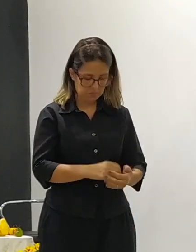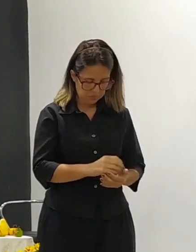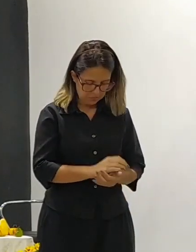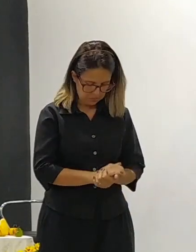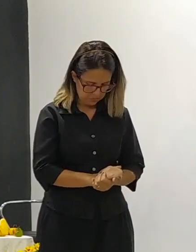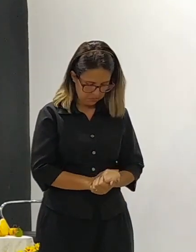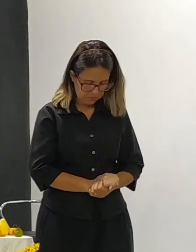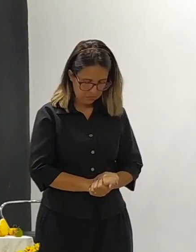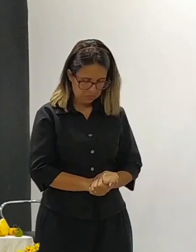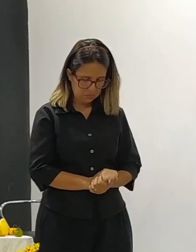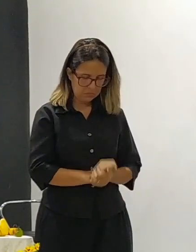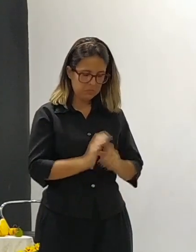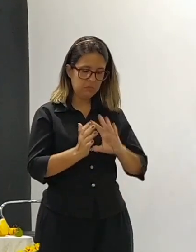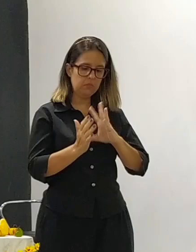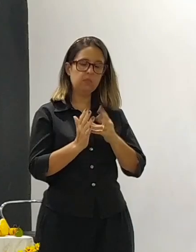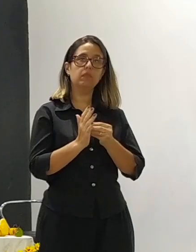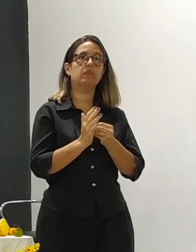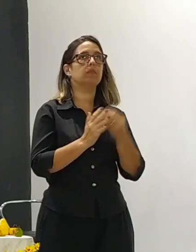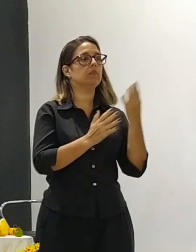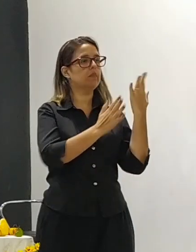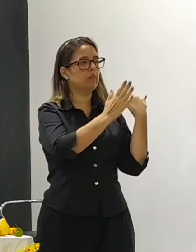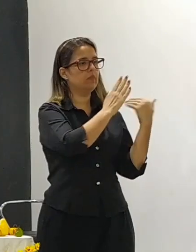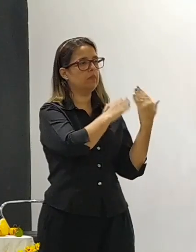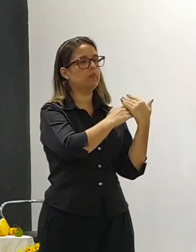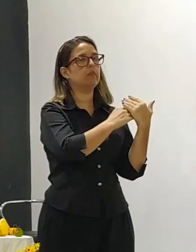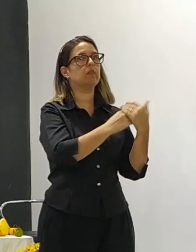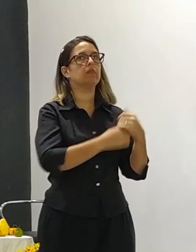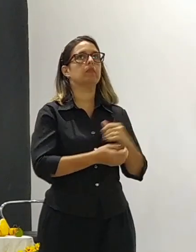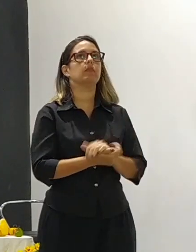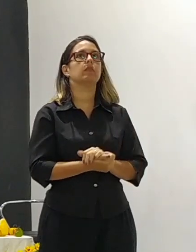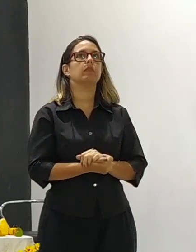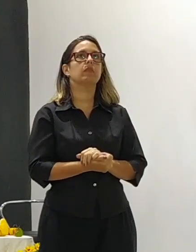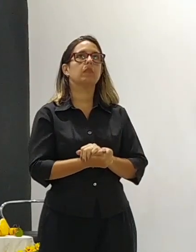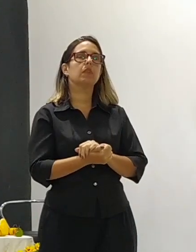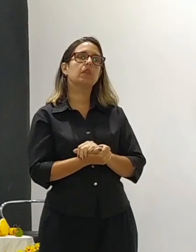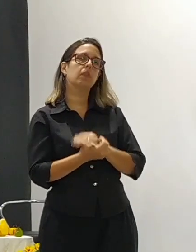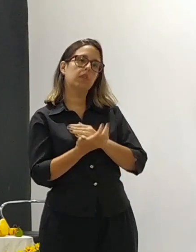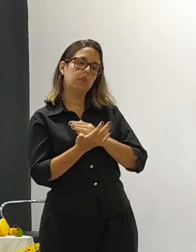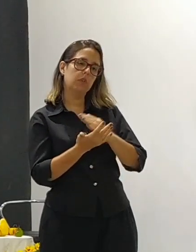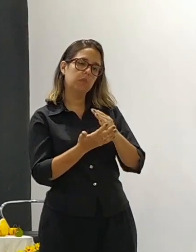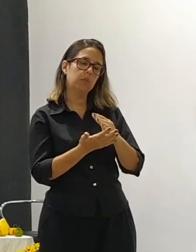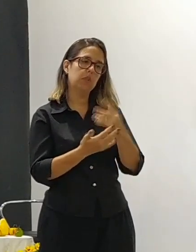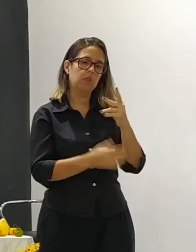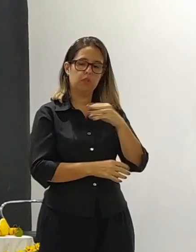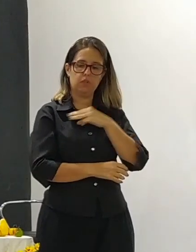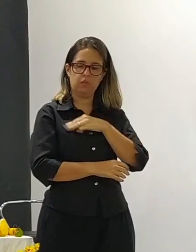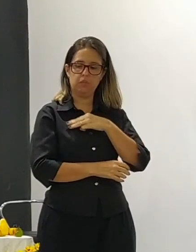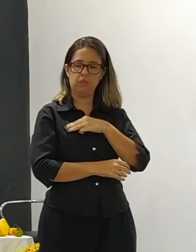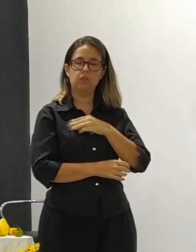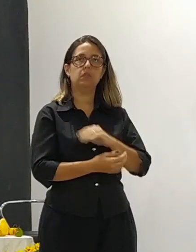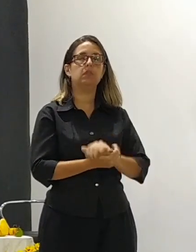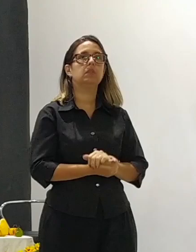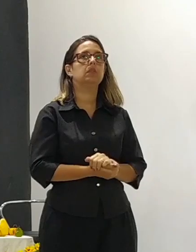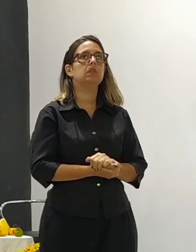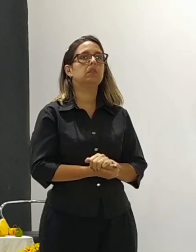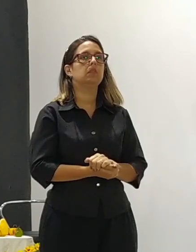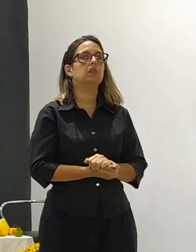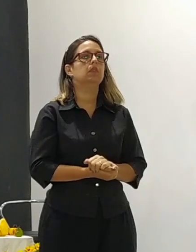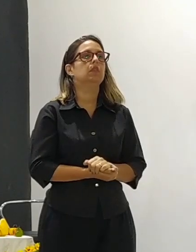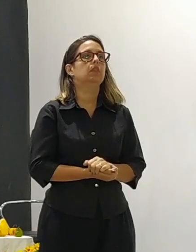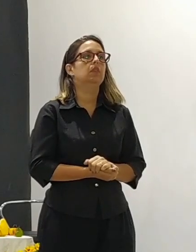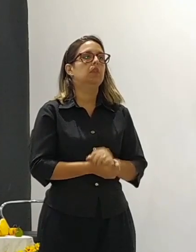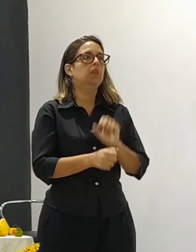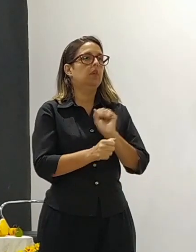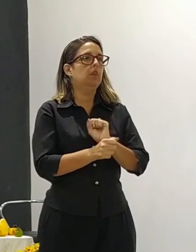A igreja primitiva, quando vai iniciar ali o seu ministério, ela está esperando ali